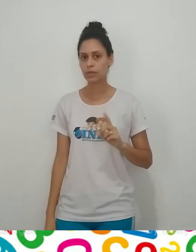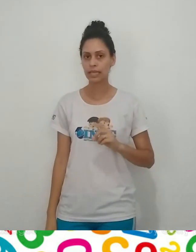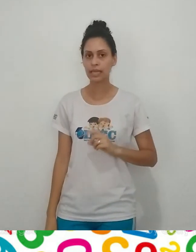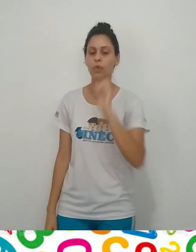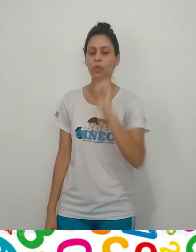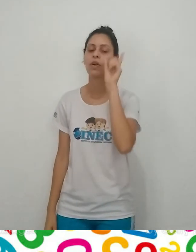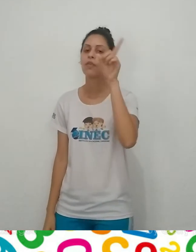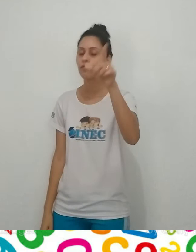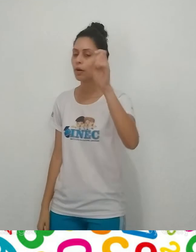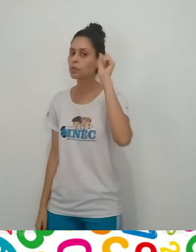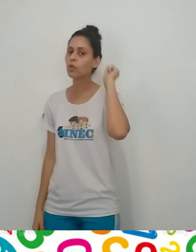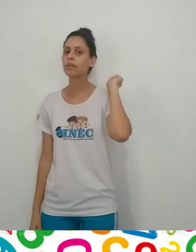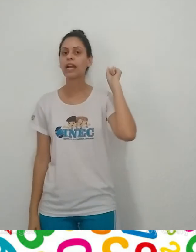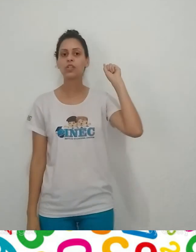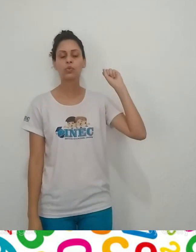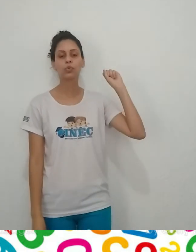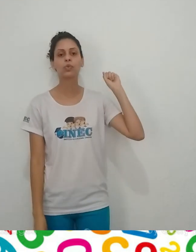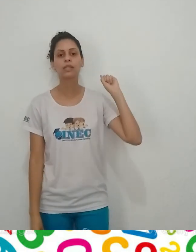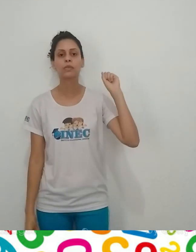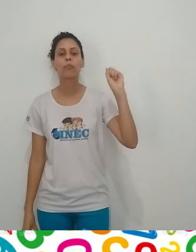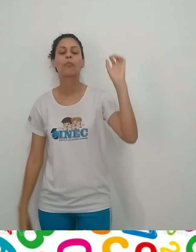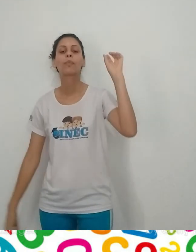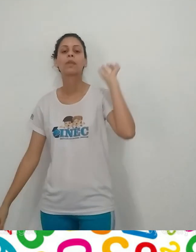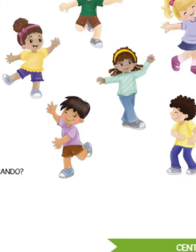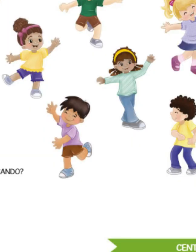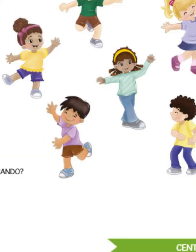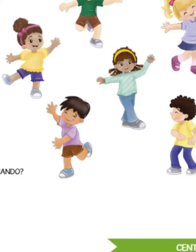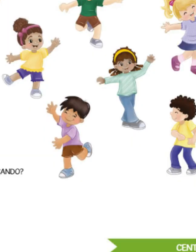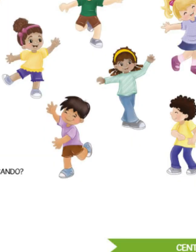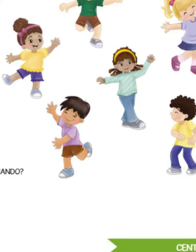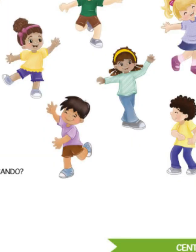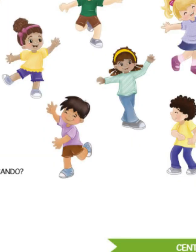Não conseguiu? Vamos contar juntos.